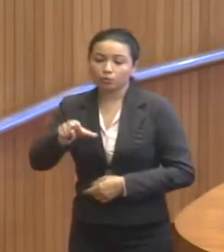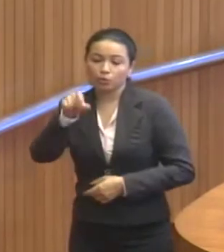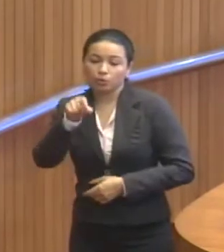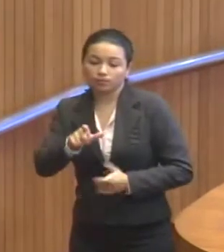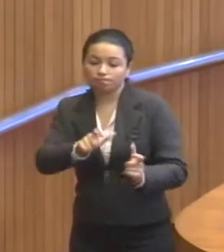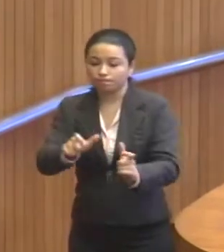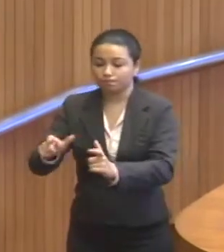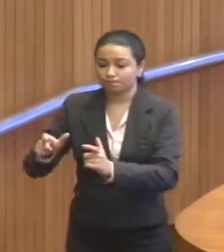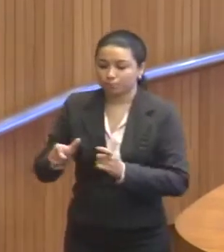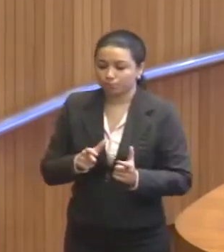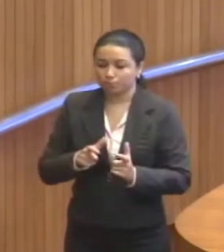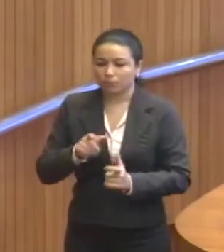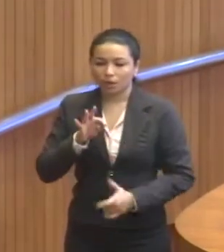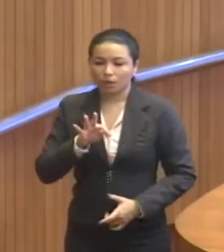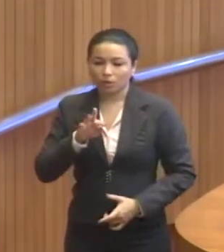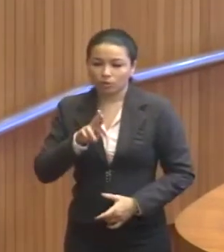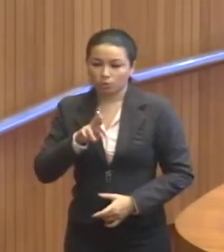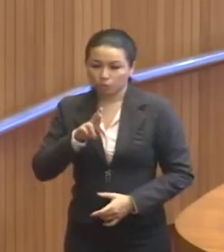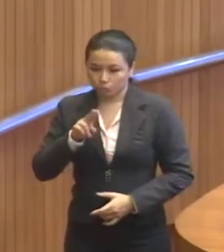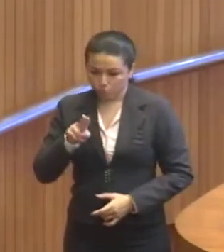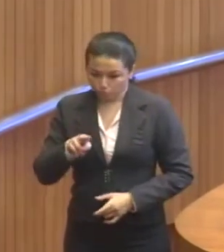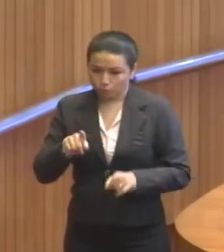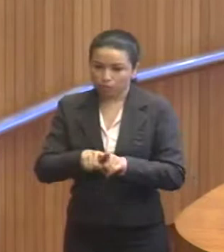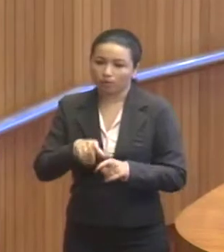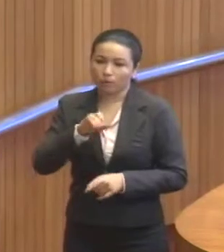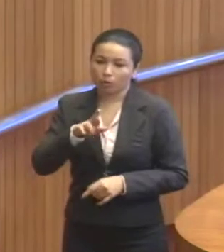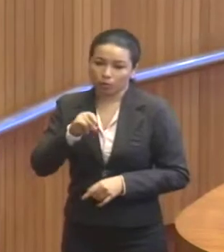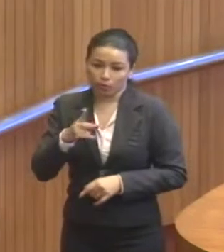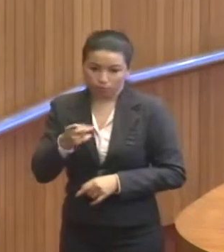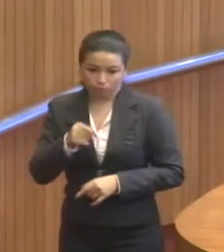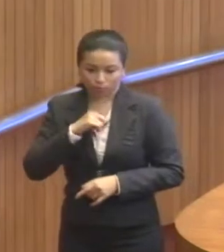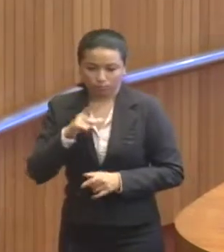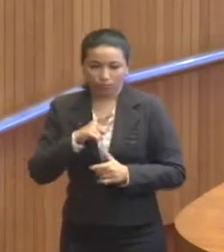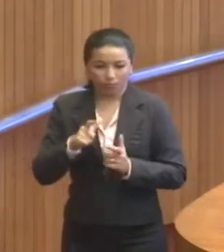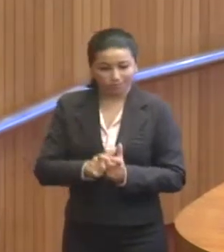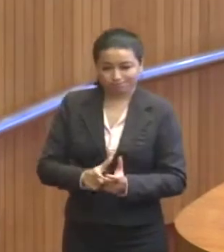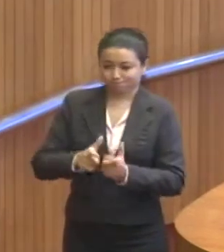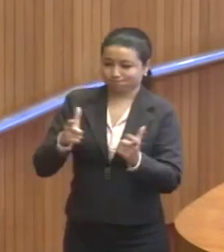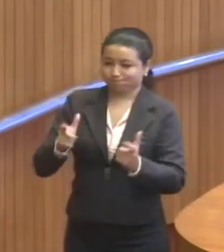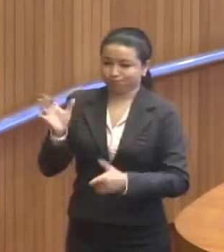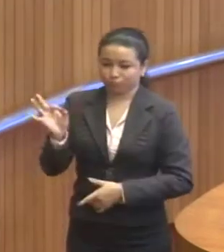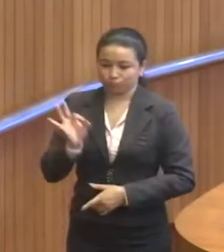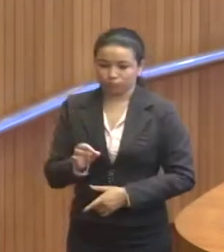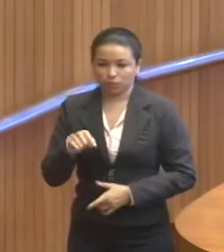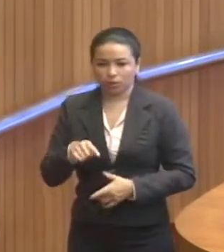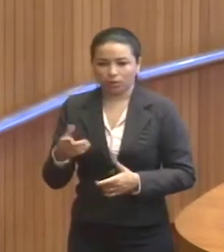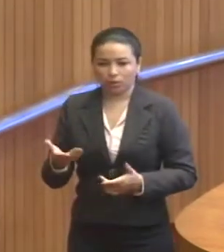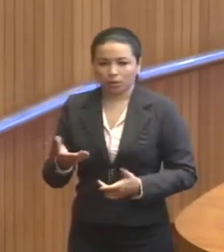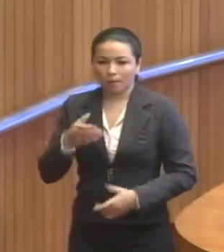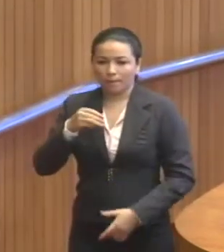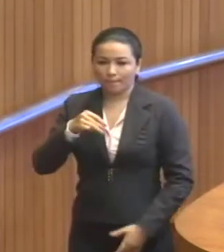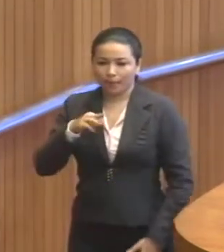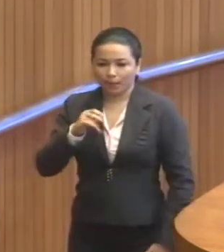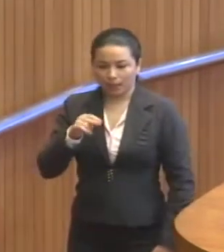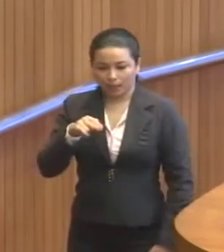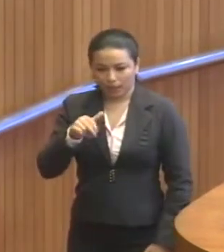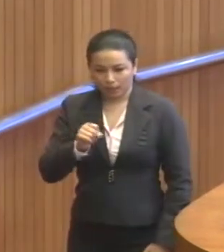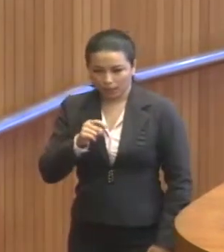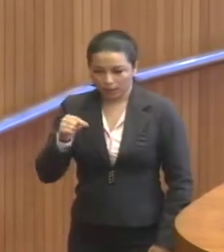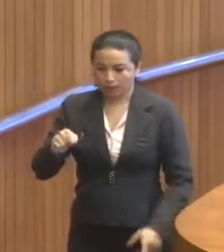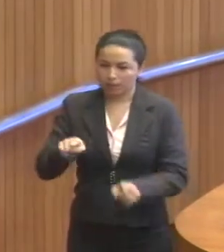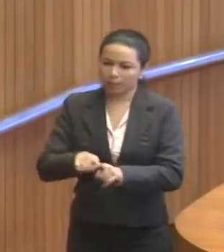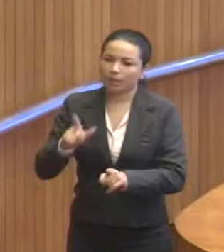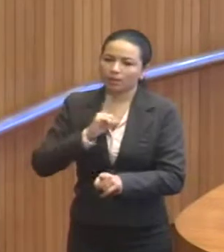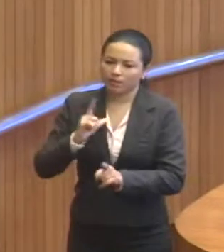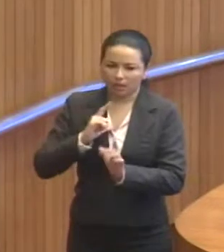por exemplo, Turu e Coroadinho, que teve um percentual muito maior, Anjo da Guarda, Maracanã, que teve também